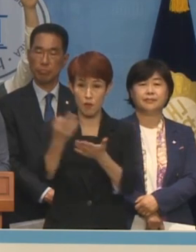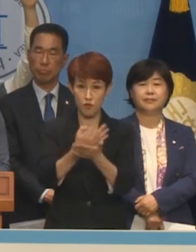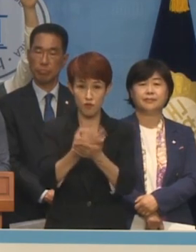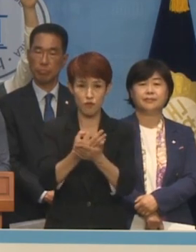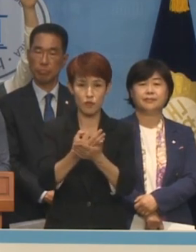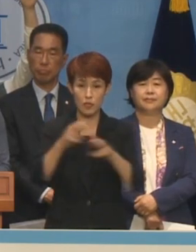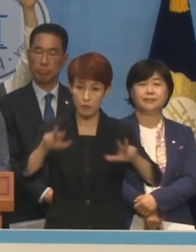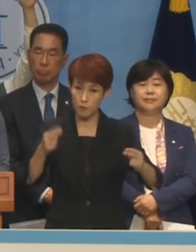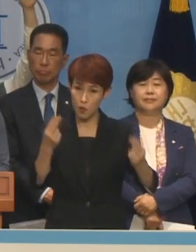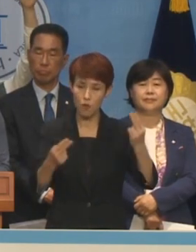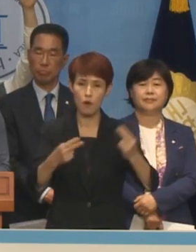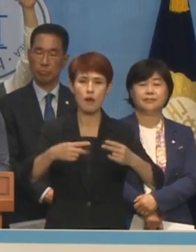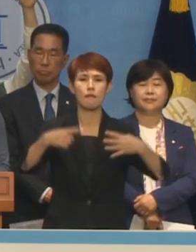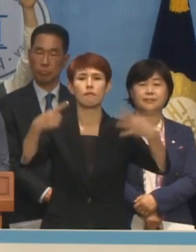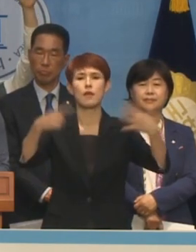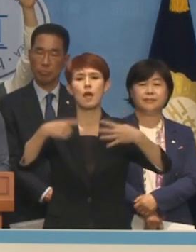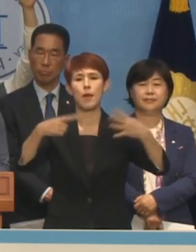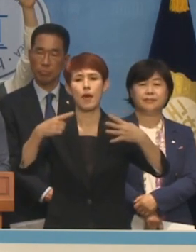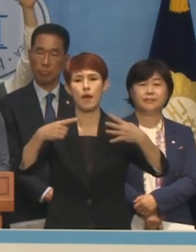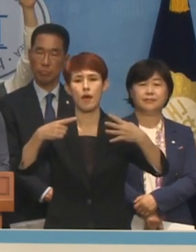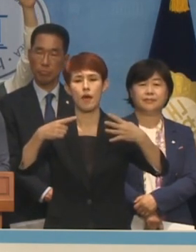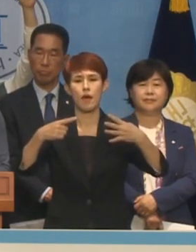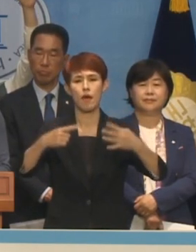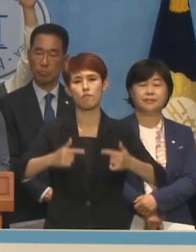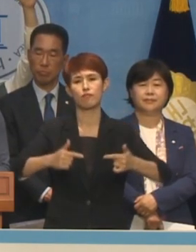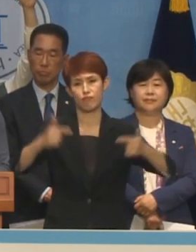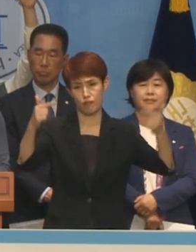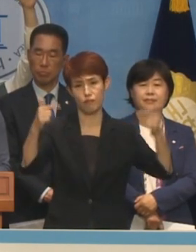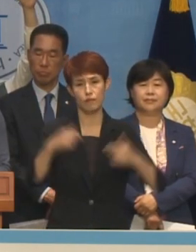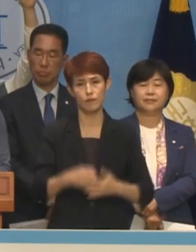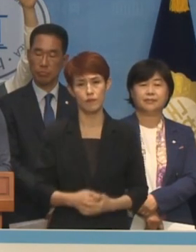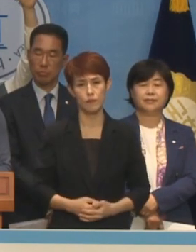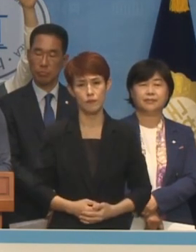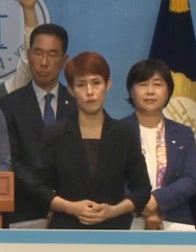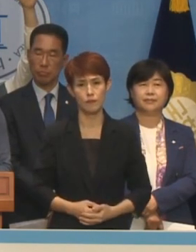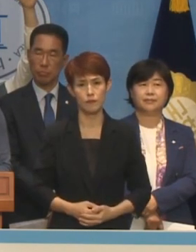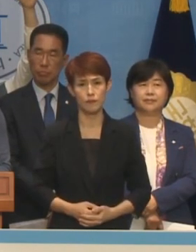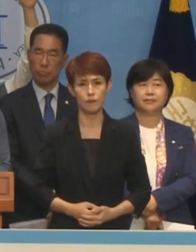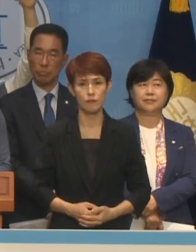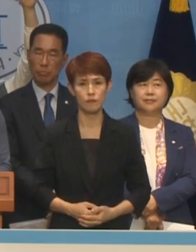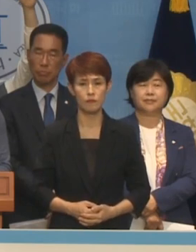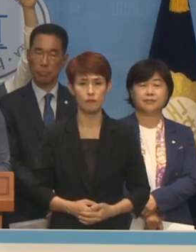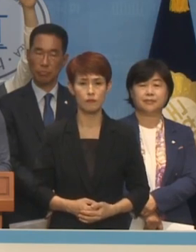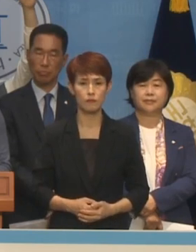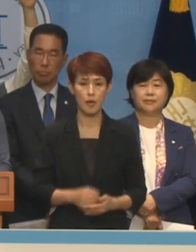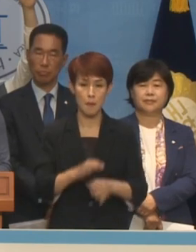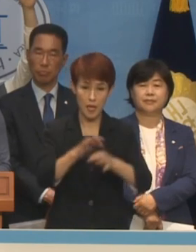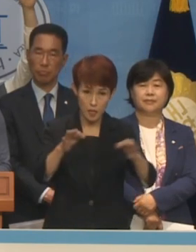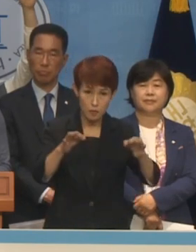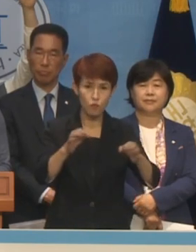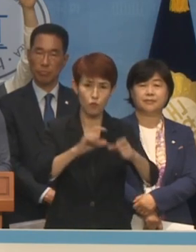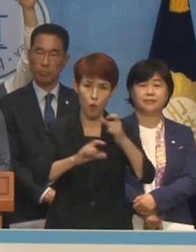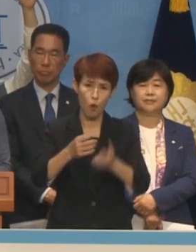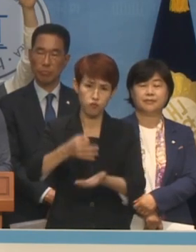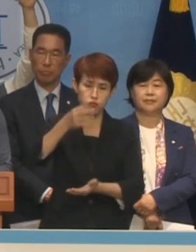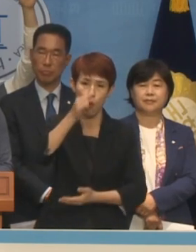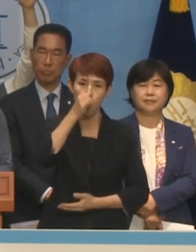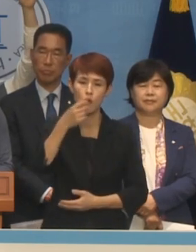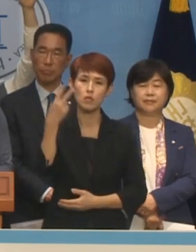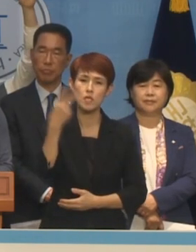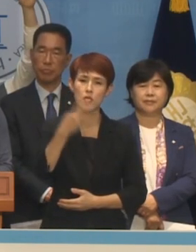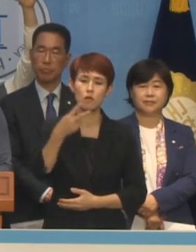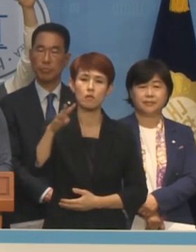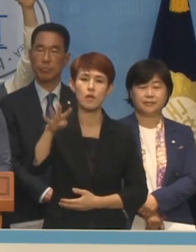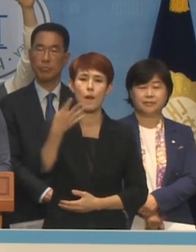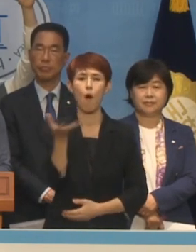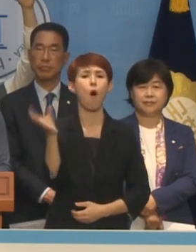현재 대비 약 4배 이상 상장할 것으로 평가되고 있으며 배당금 변화도 지금보다 월등히 높은